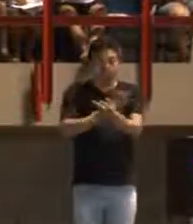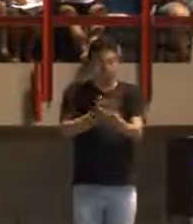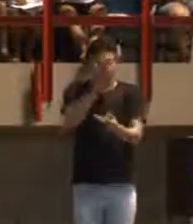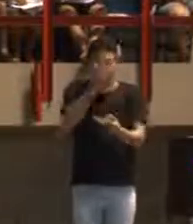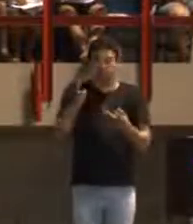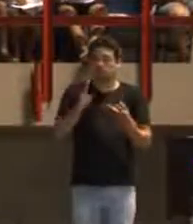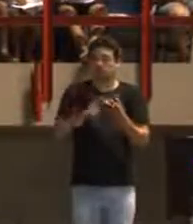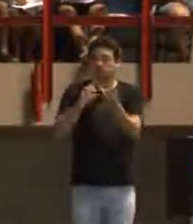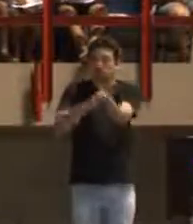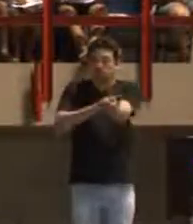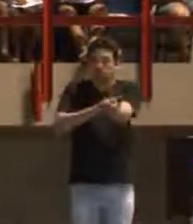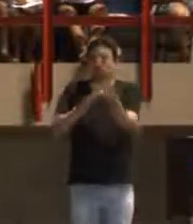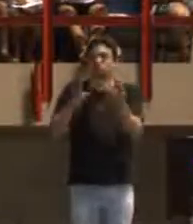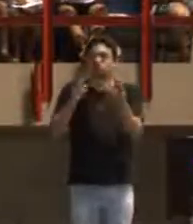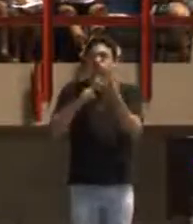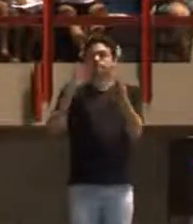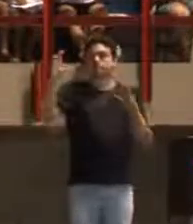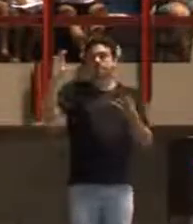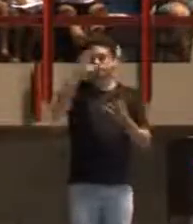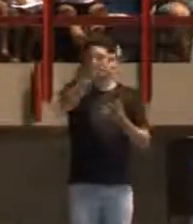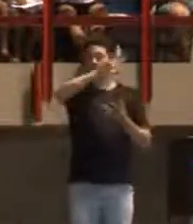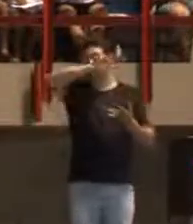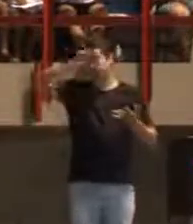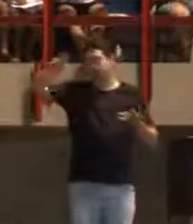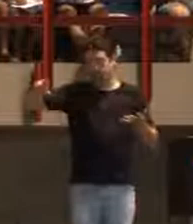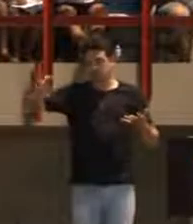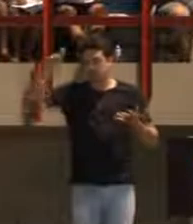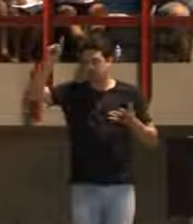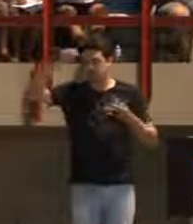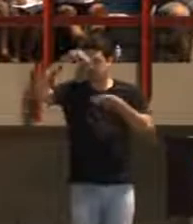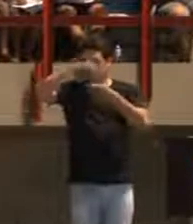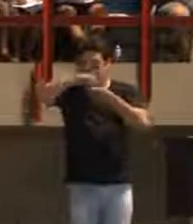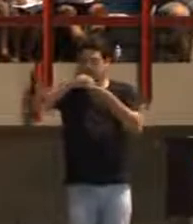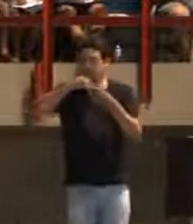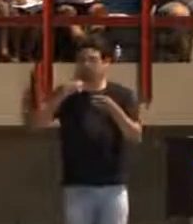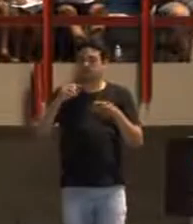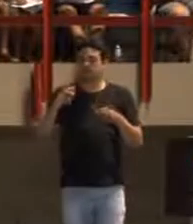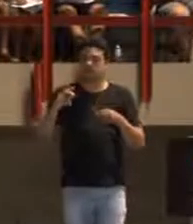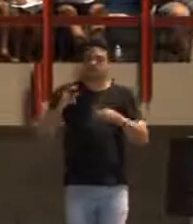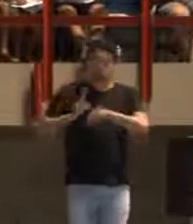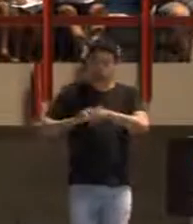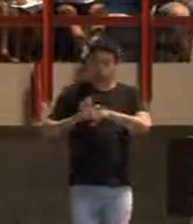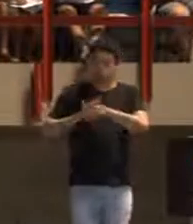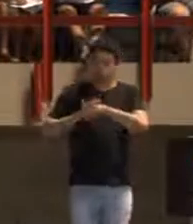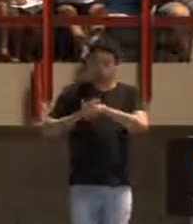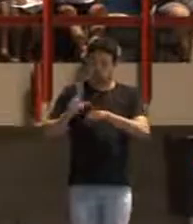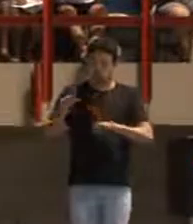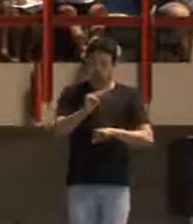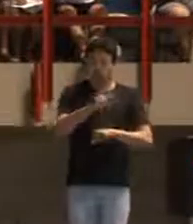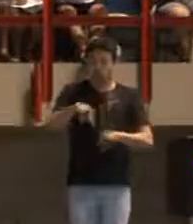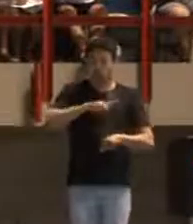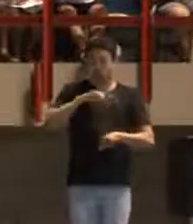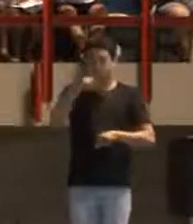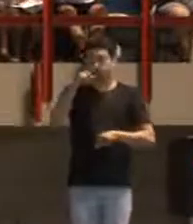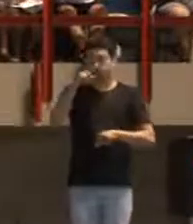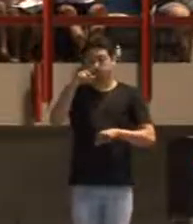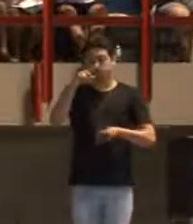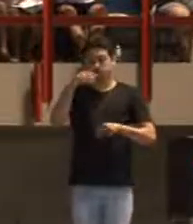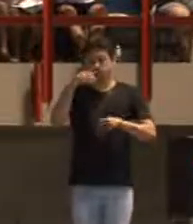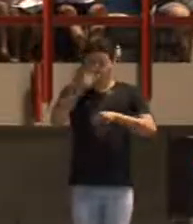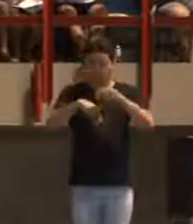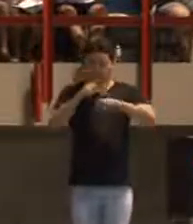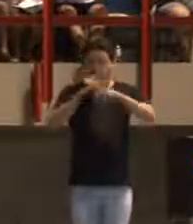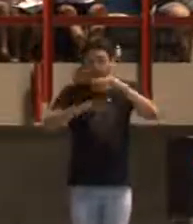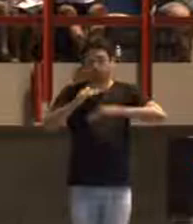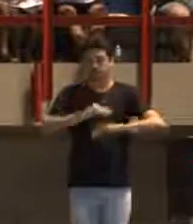entenderam? Câncer também, muito tipo de câncer. Infecções é mais comum aqui, ok? Muito bem, a pessoa